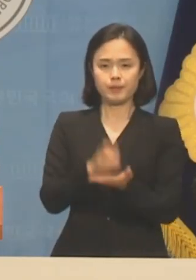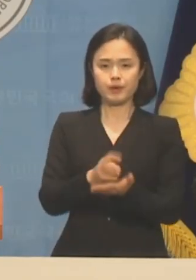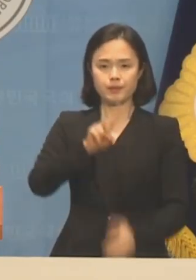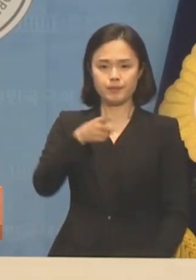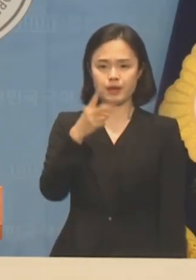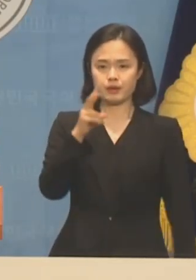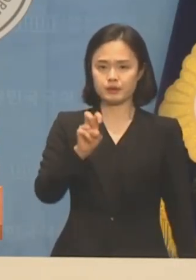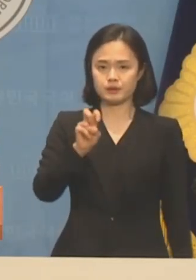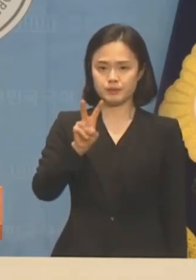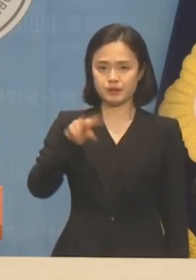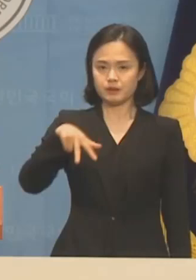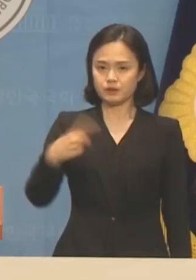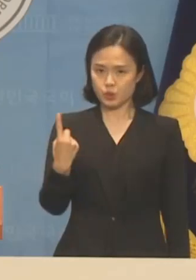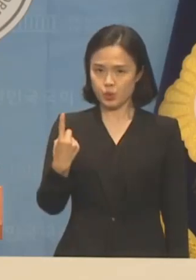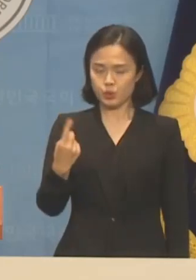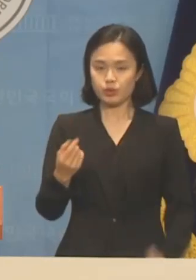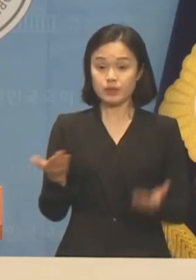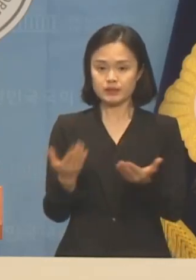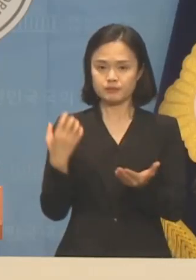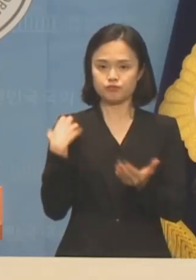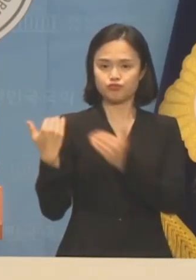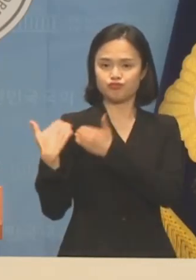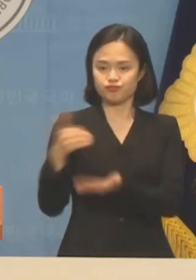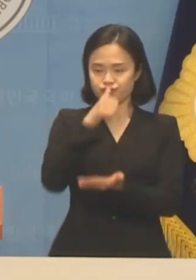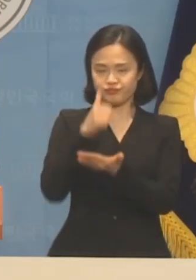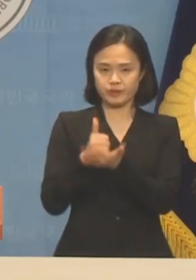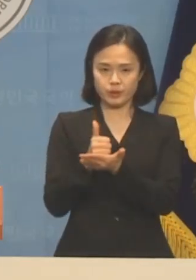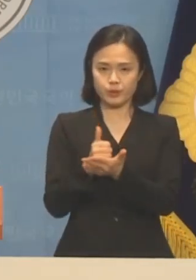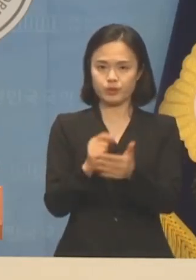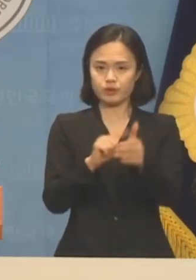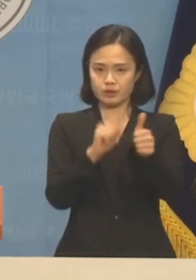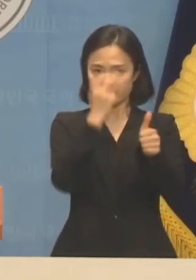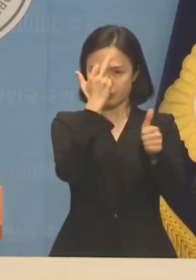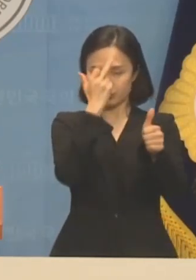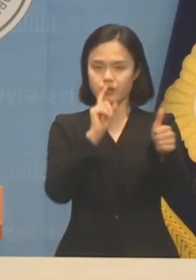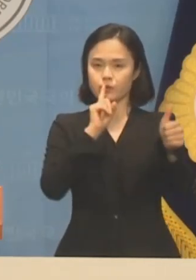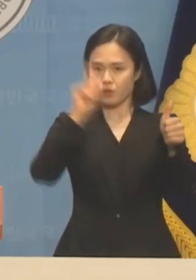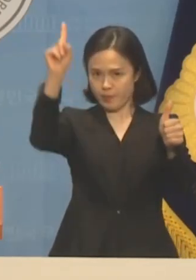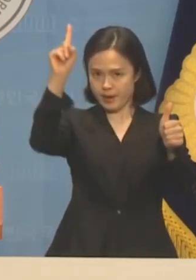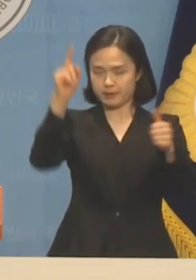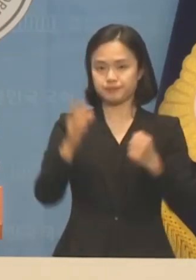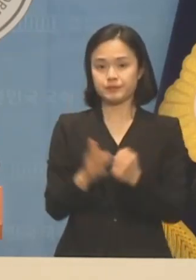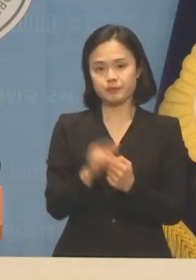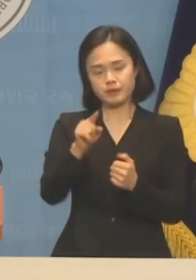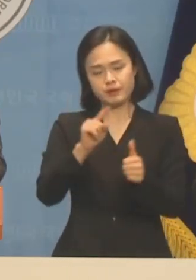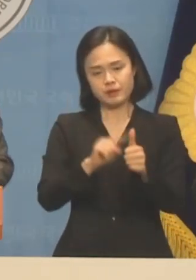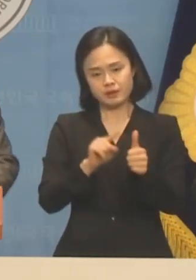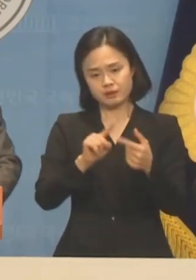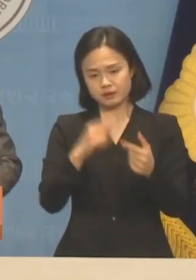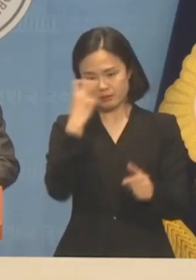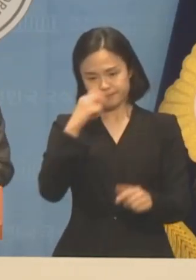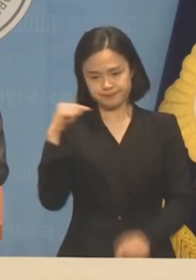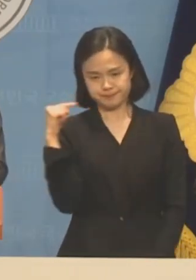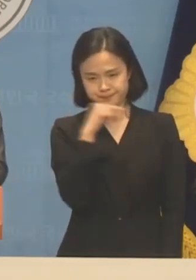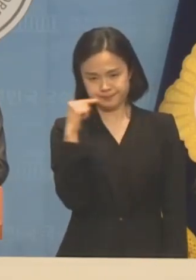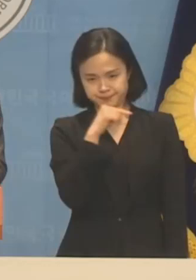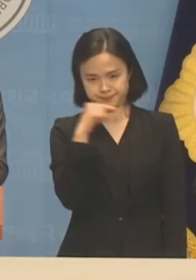직무유기죄로 고발하니 향후 신속하고 엄정한 수사가 진행될 것을 기대합니다. 감사합니다.